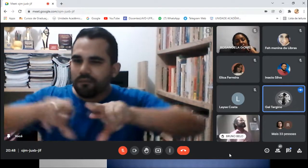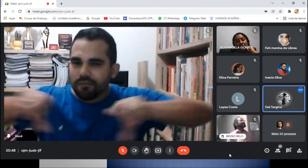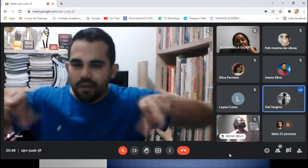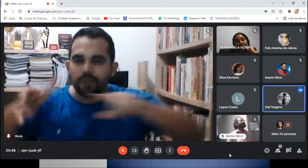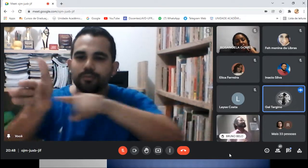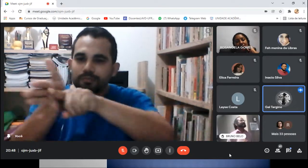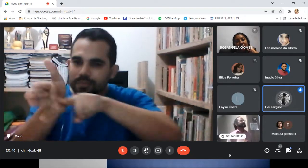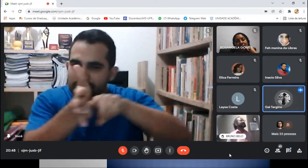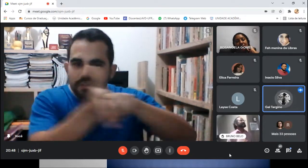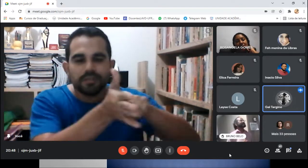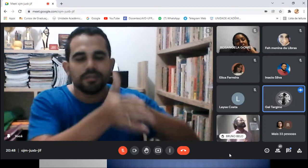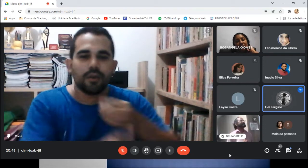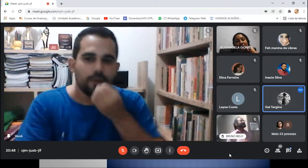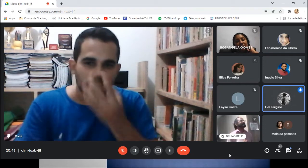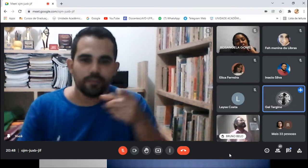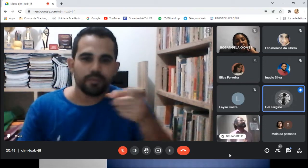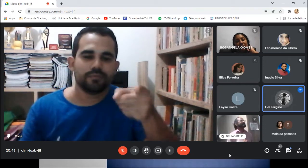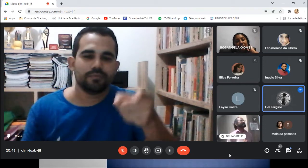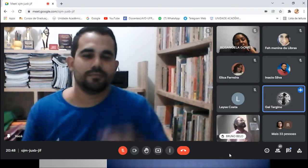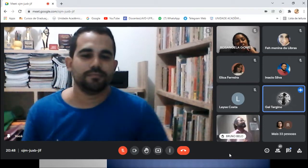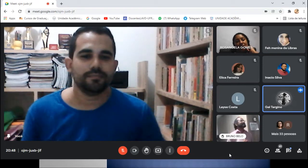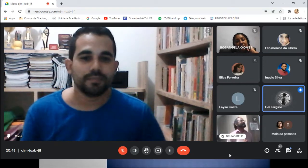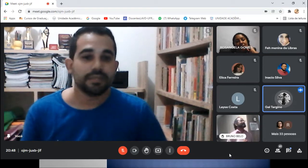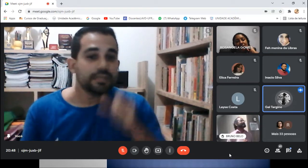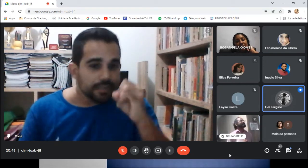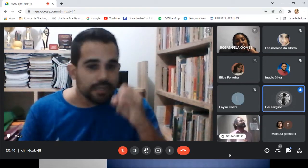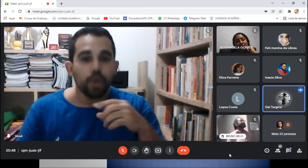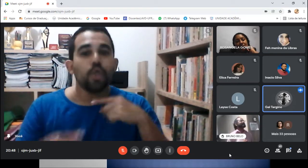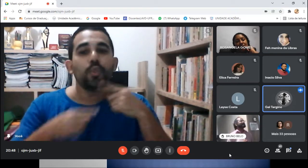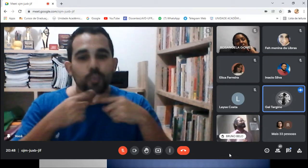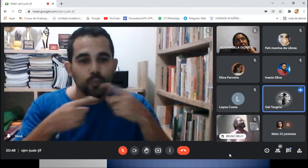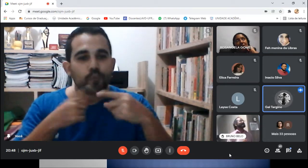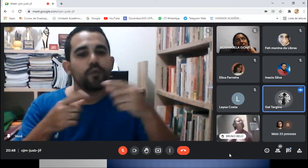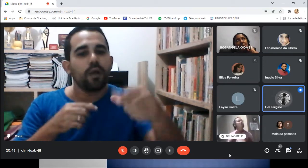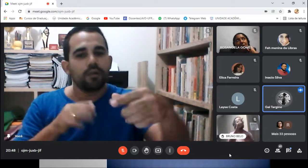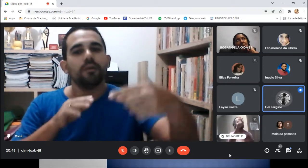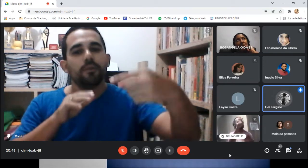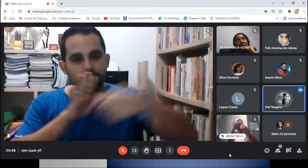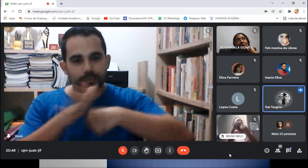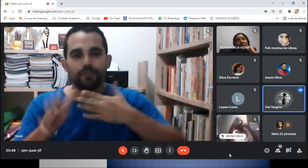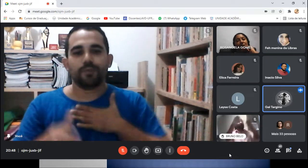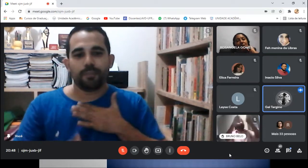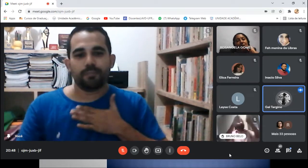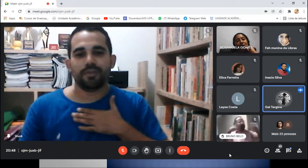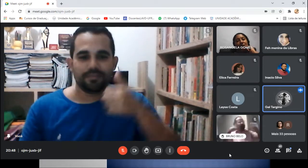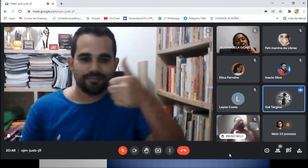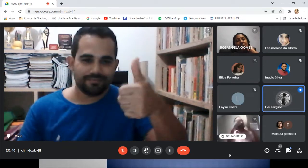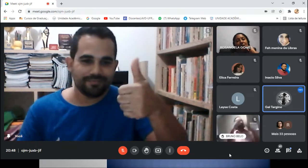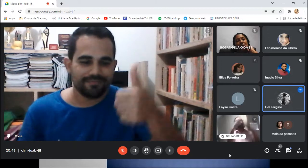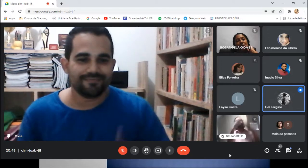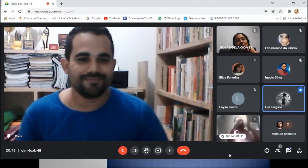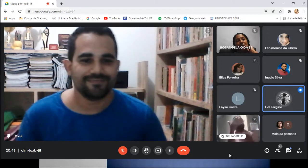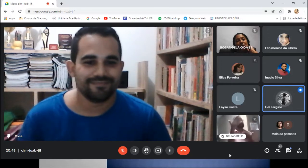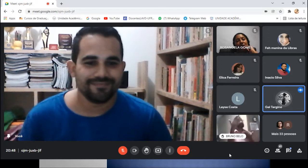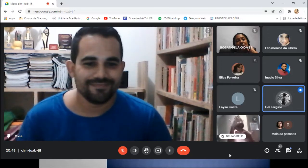nos morfemas, né? Mas nós precisamos pesquisar para poder entender. Se você tiver alguma dúvida, pode me